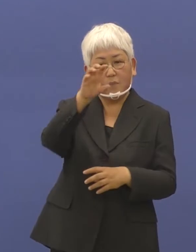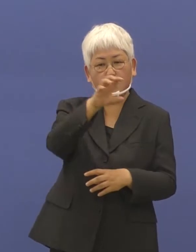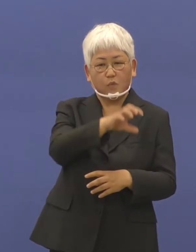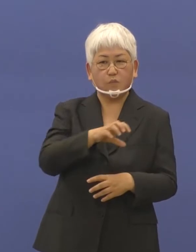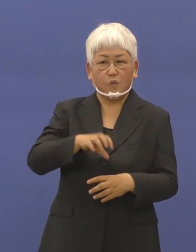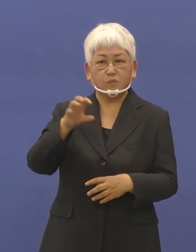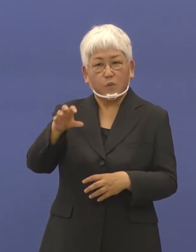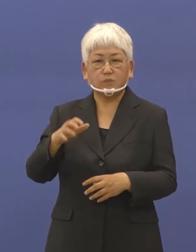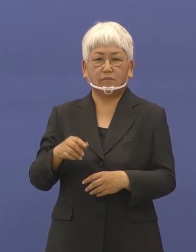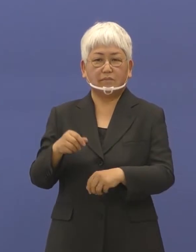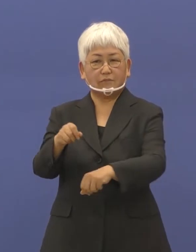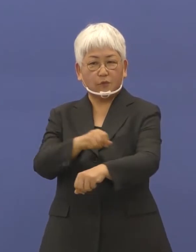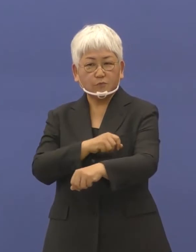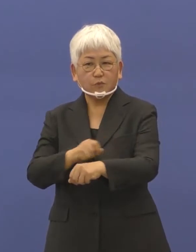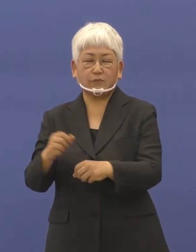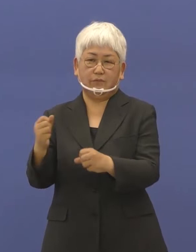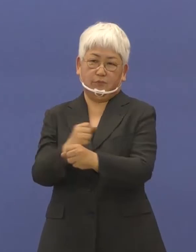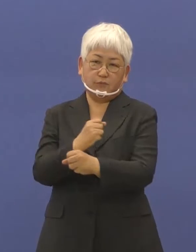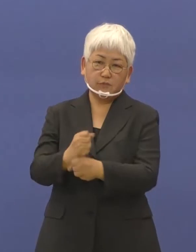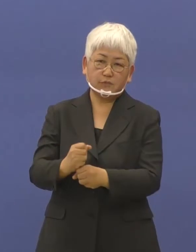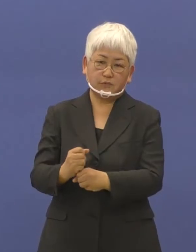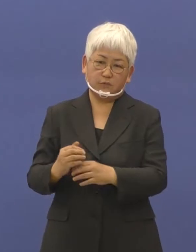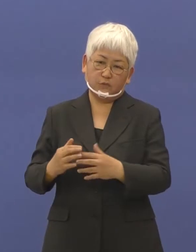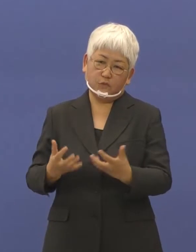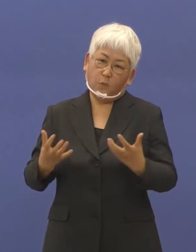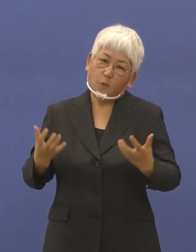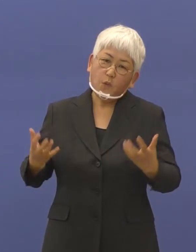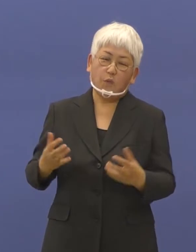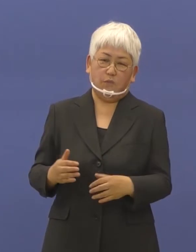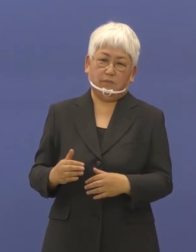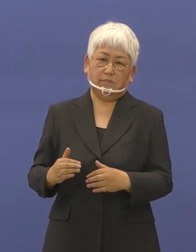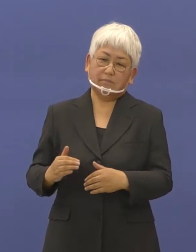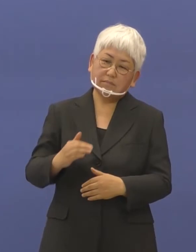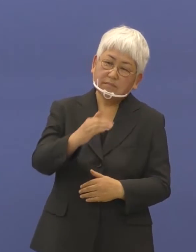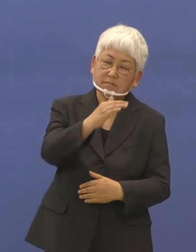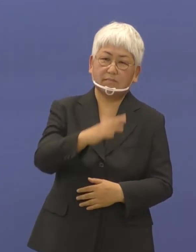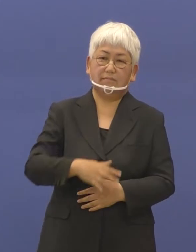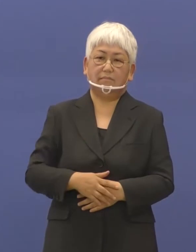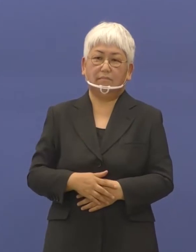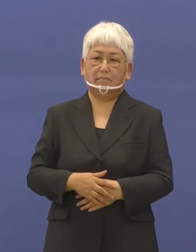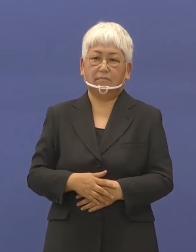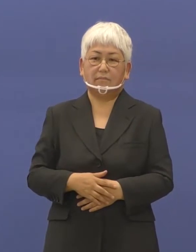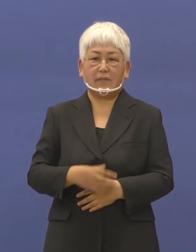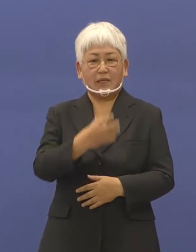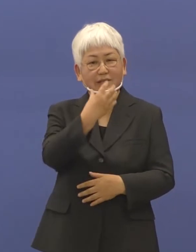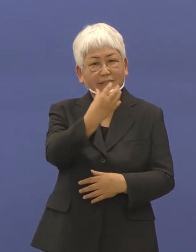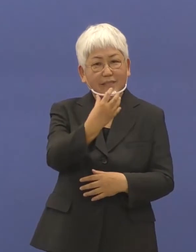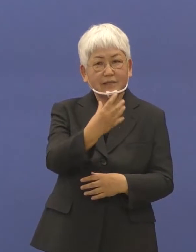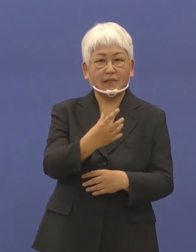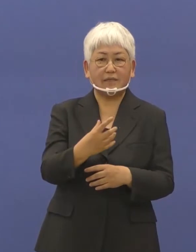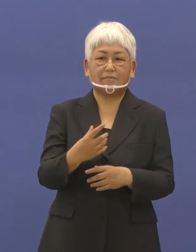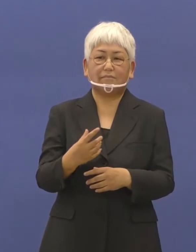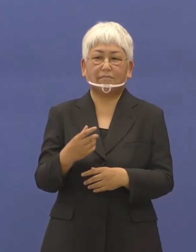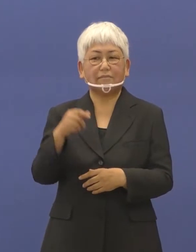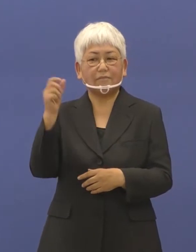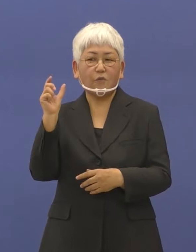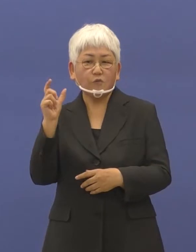ある独特の産業が育っていて、それが、まあ、高速道路や新幹線でつながっているという